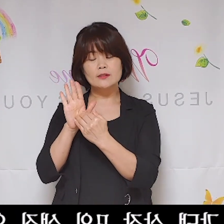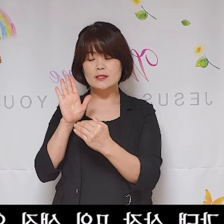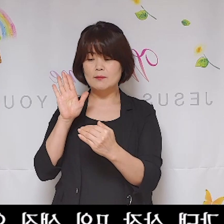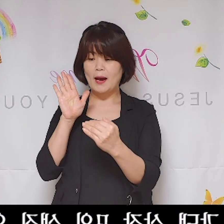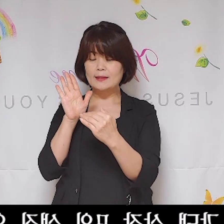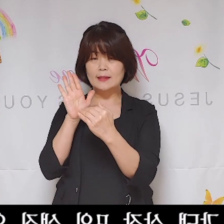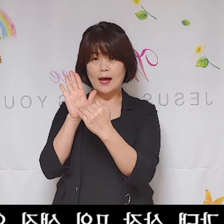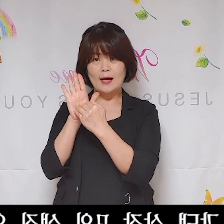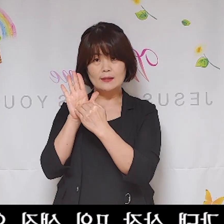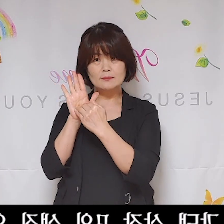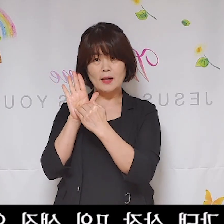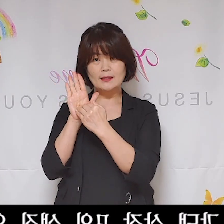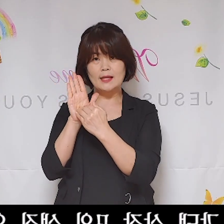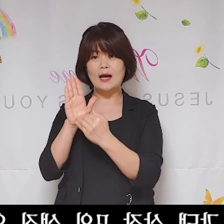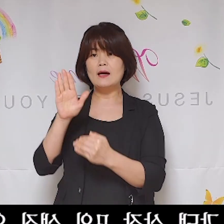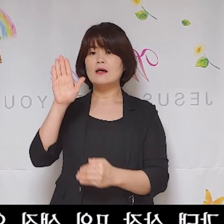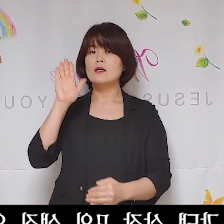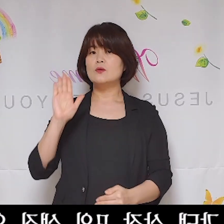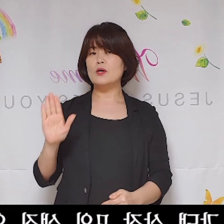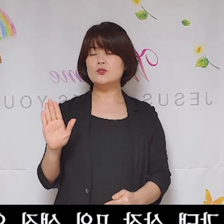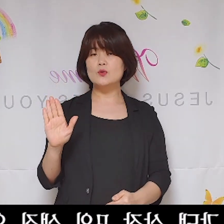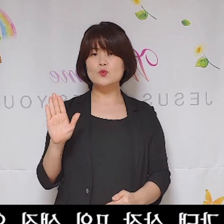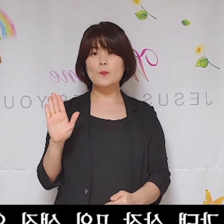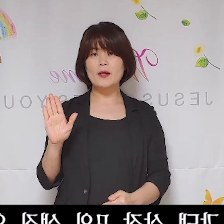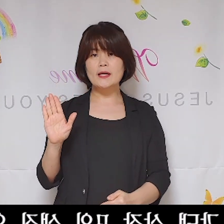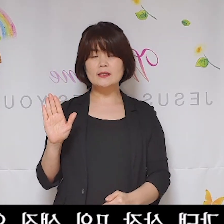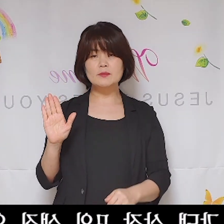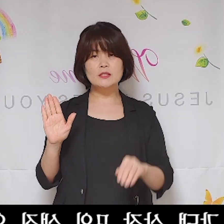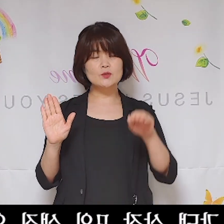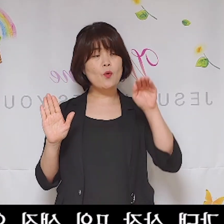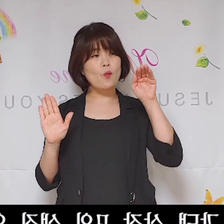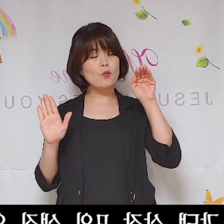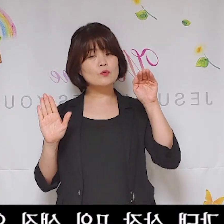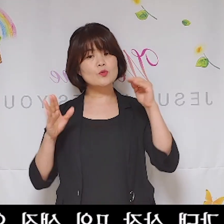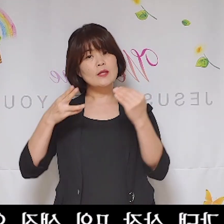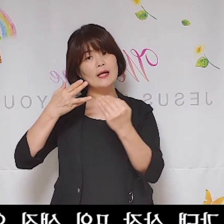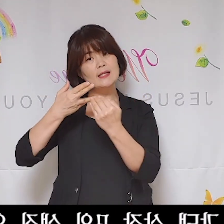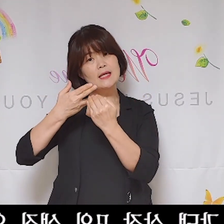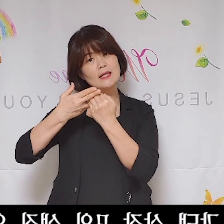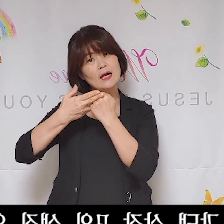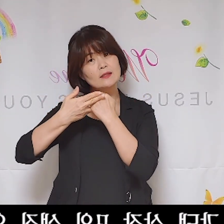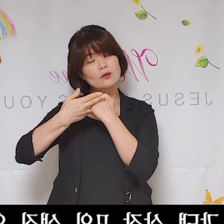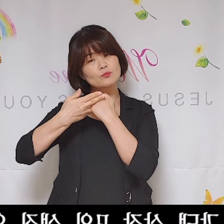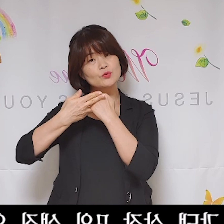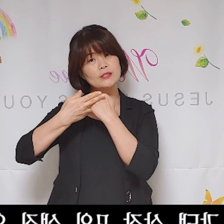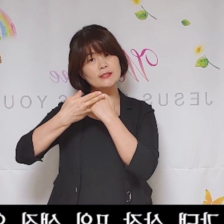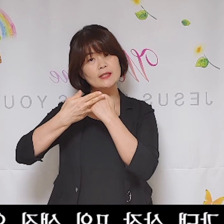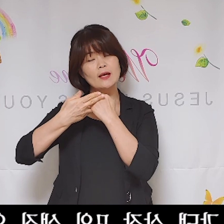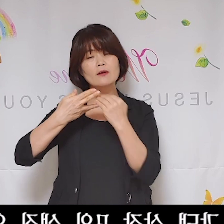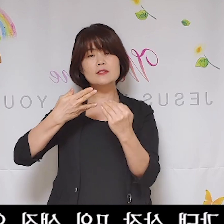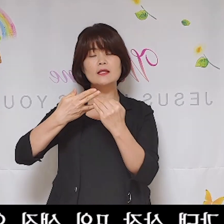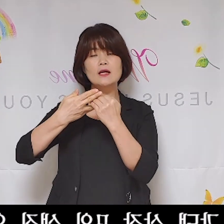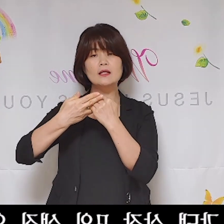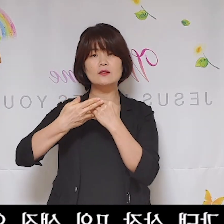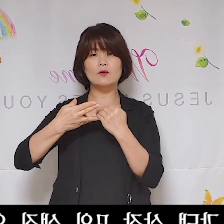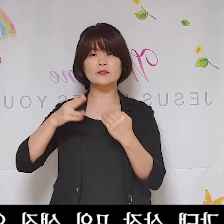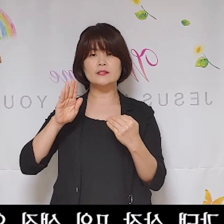그래서 막다. 왼손 손바닥을 펴시고 오른손 아까 새 나갔던 물이 있잖아요. 새 나갔던 것을